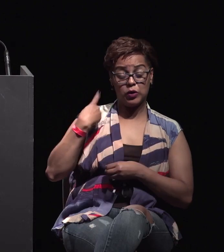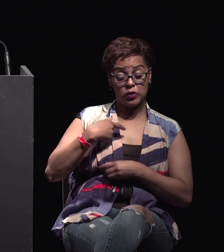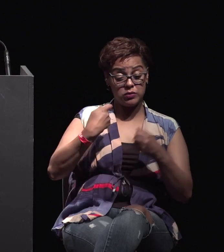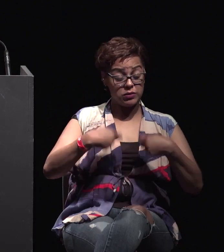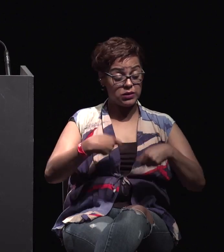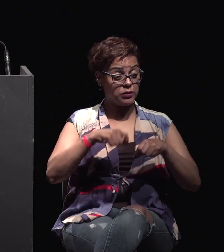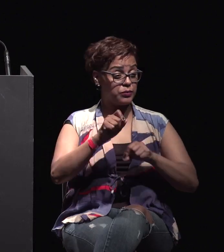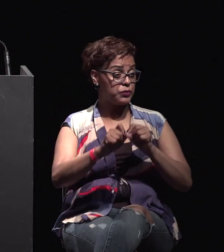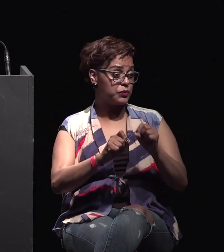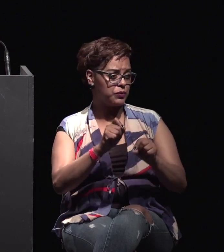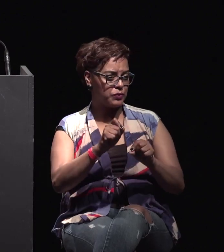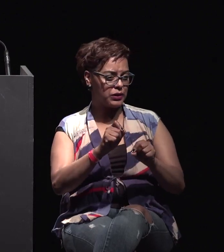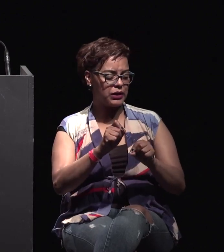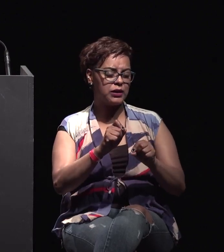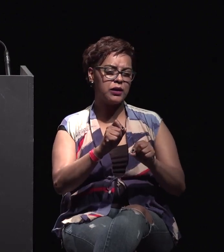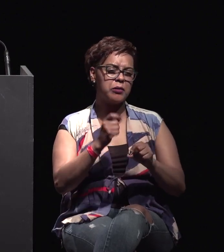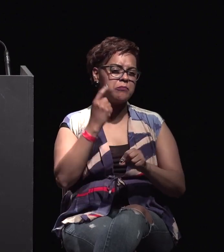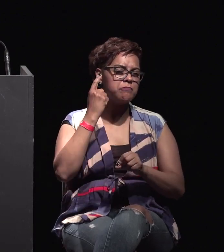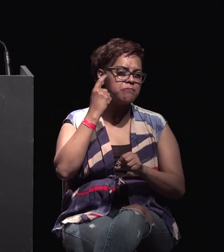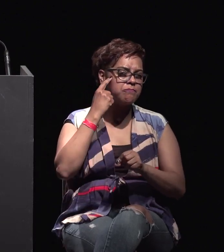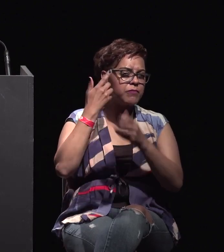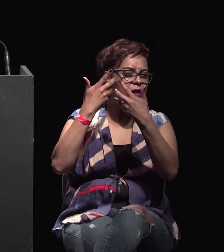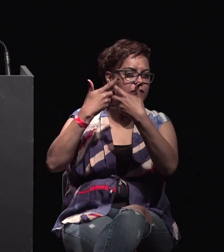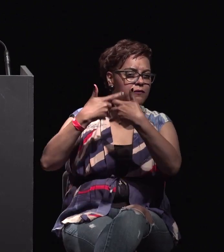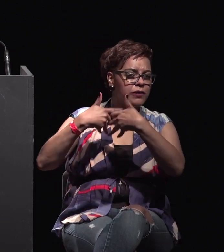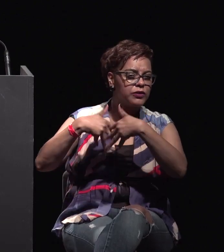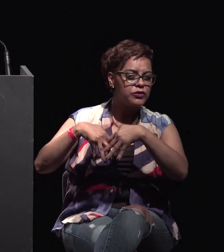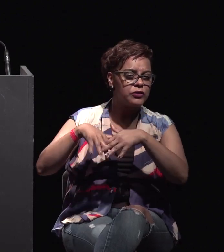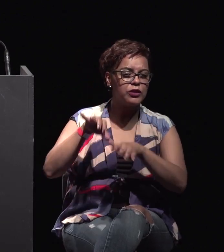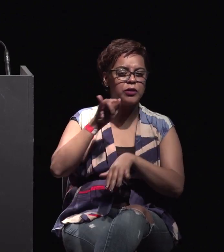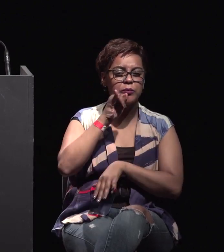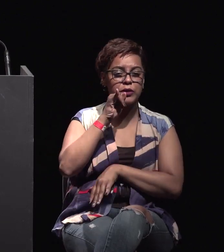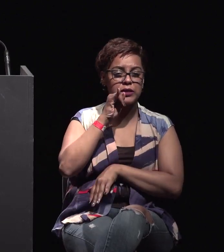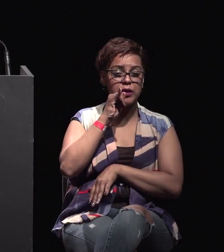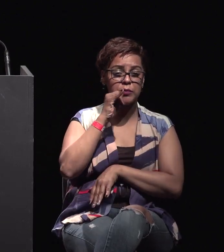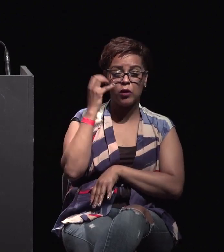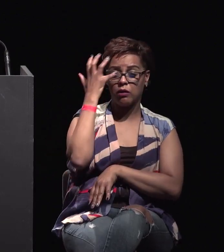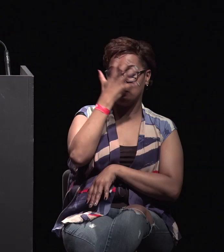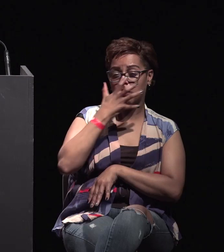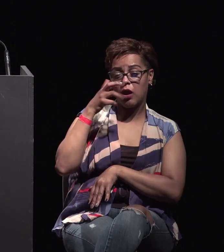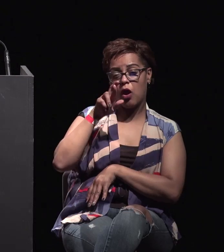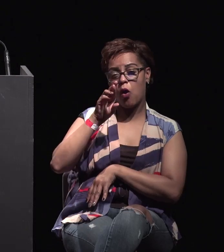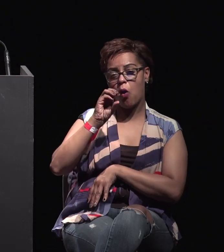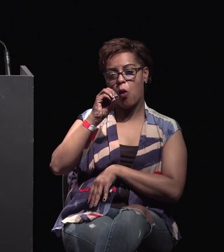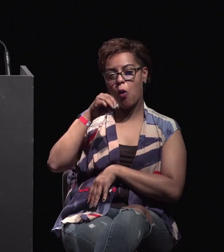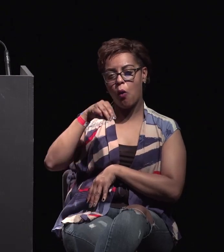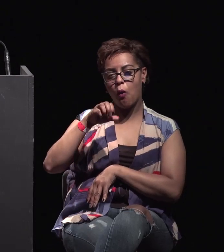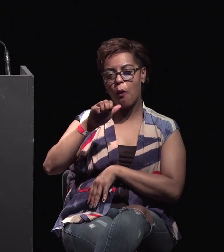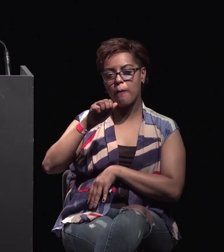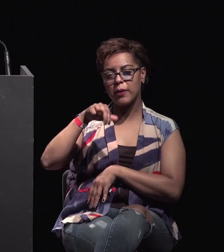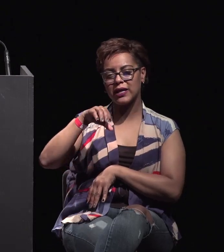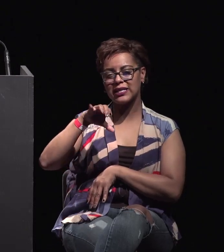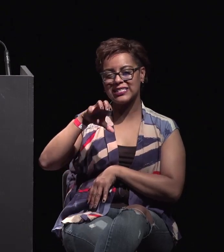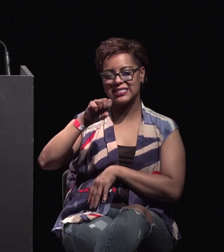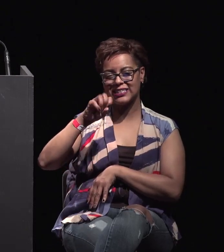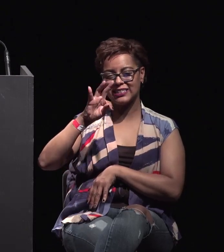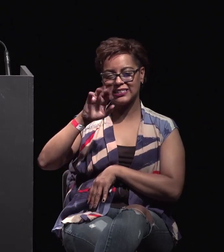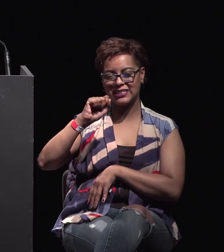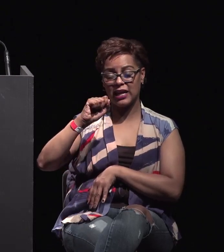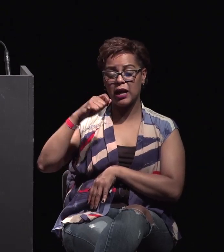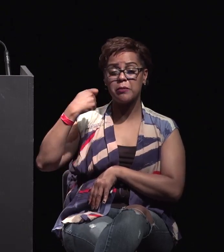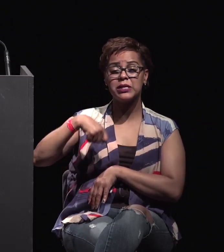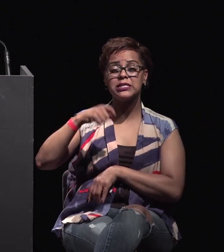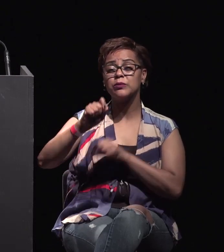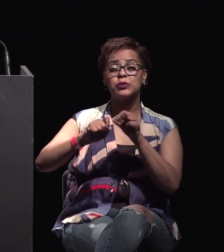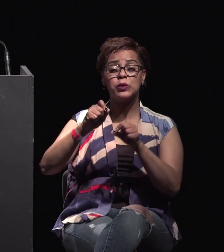precisamos colocar lado a lado nossas grandes romancistas, por exemplo, e discutir o que é o trabalho